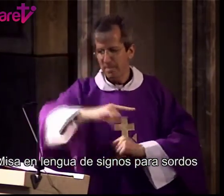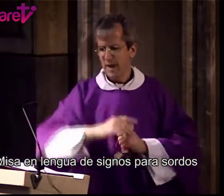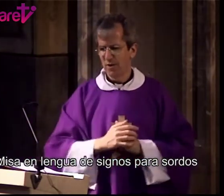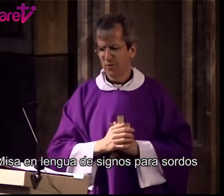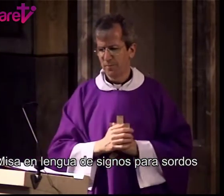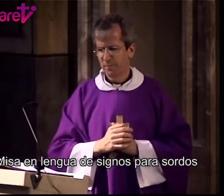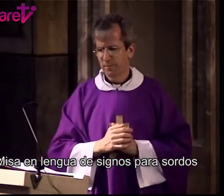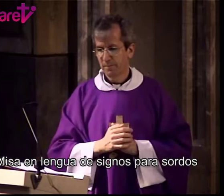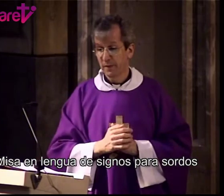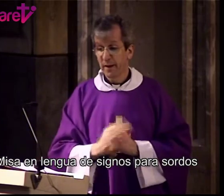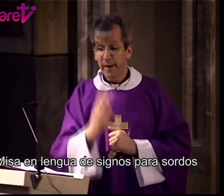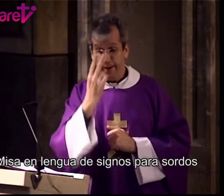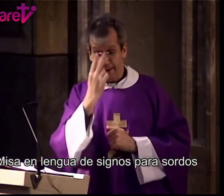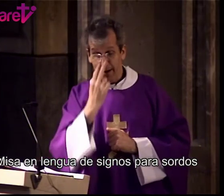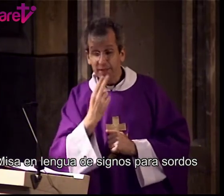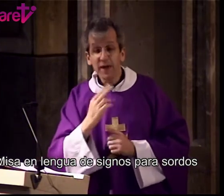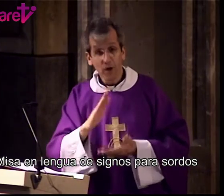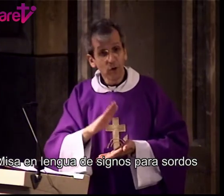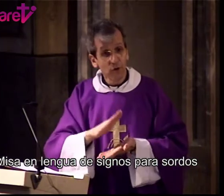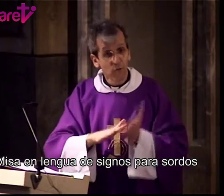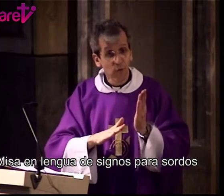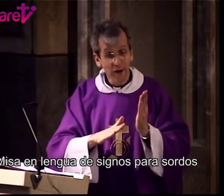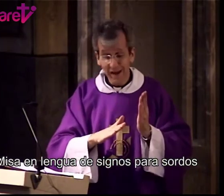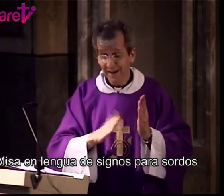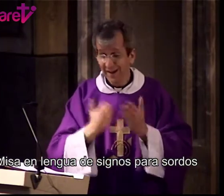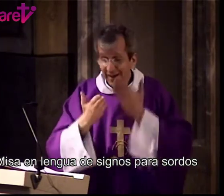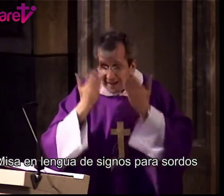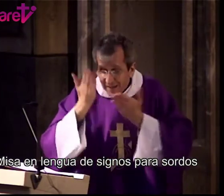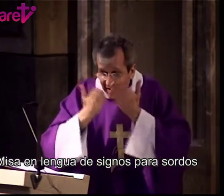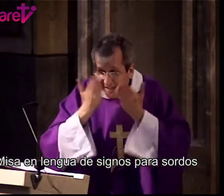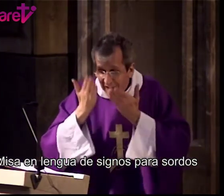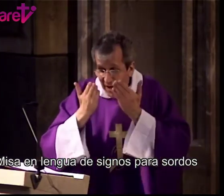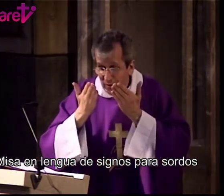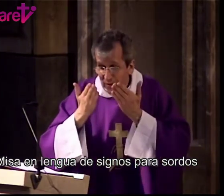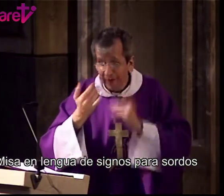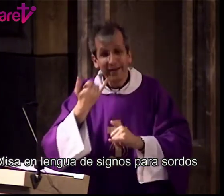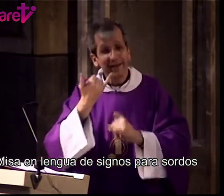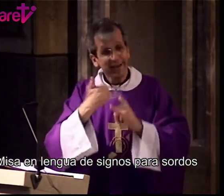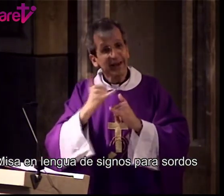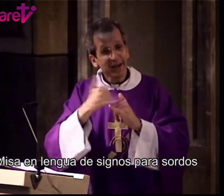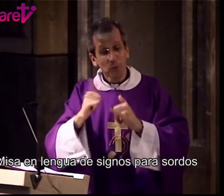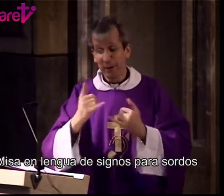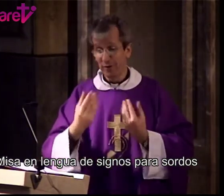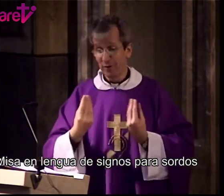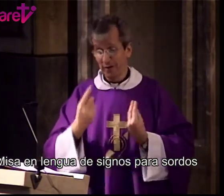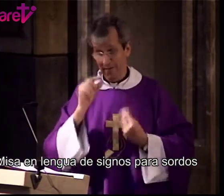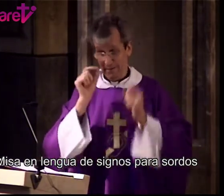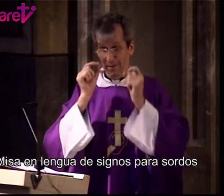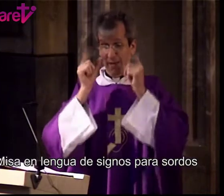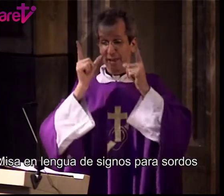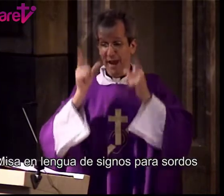enviado. El ciego fue y se lavó y recuperó la